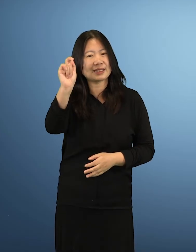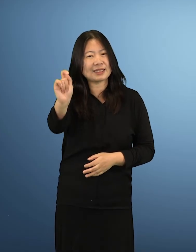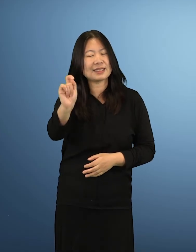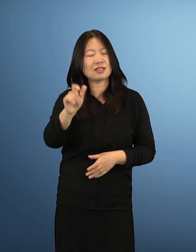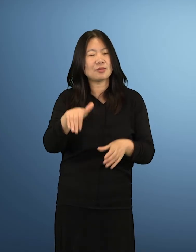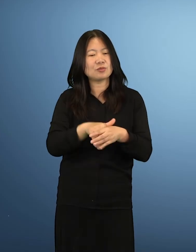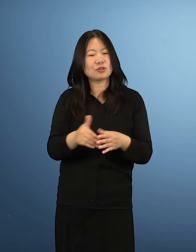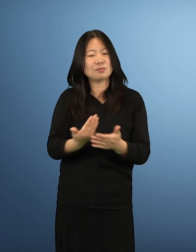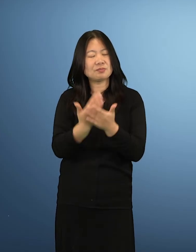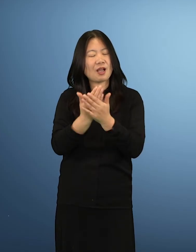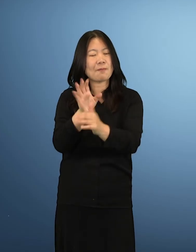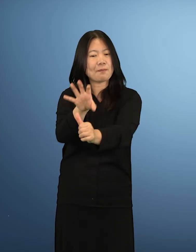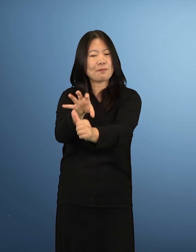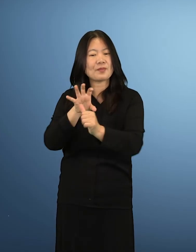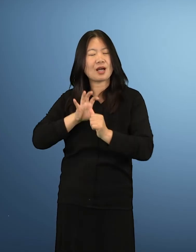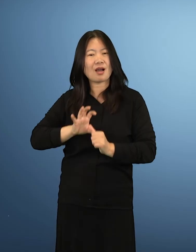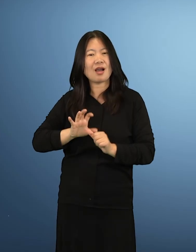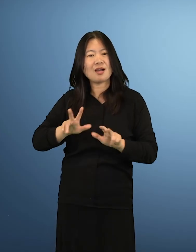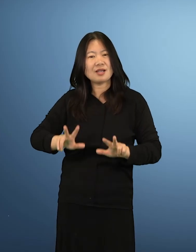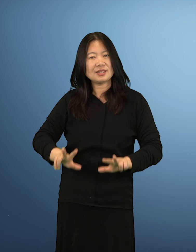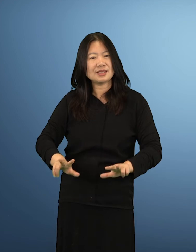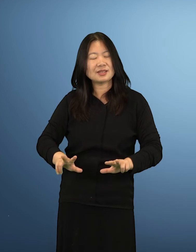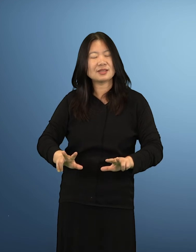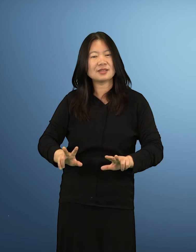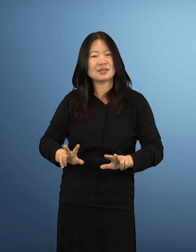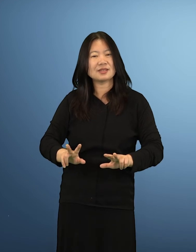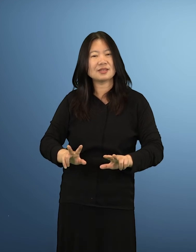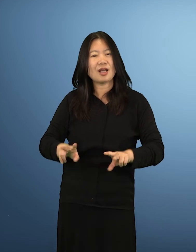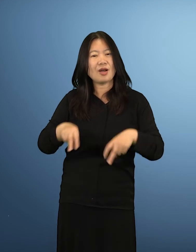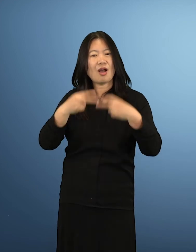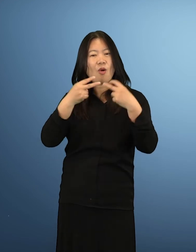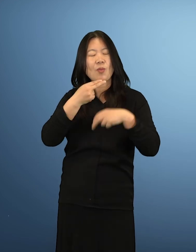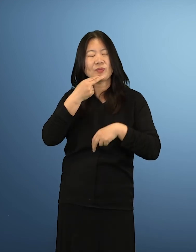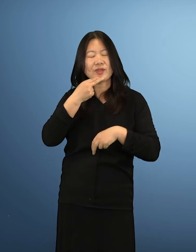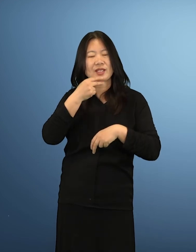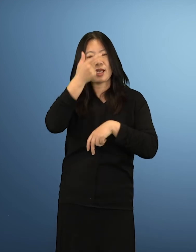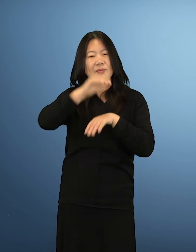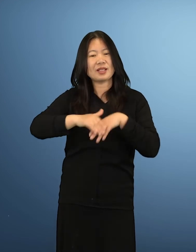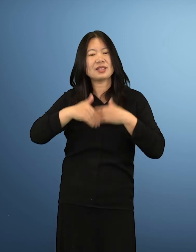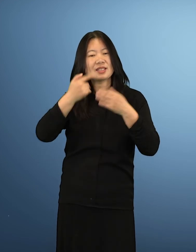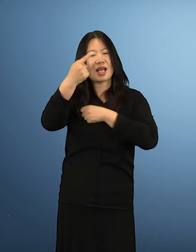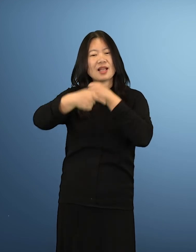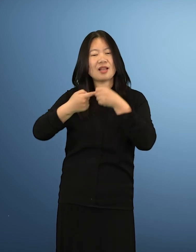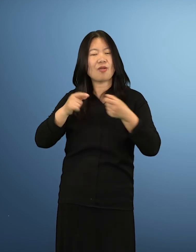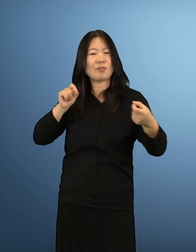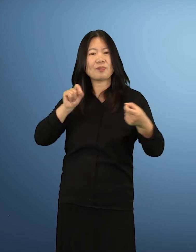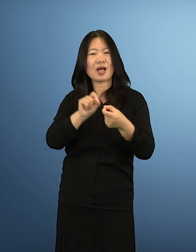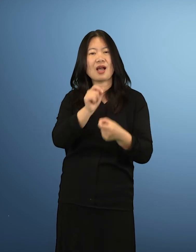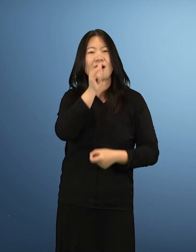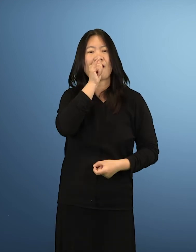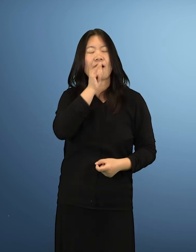IT 문명을 통해서 지금 비대면 예배를 드린 지가 거반 이제 1년이 가까워요.